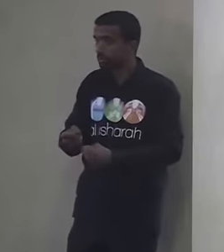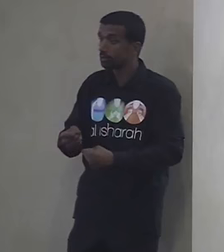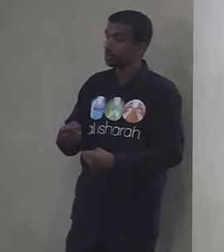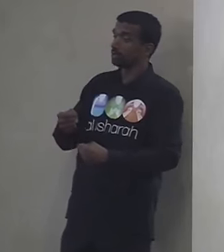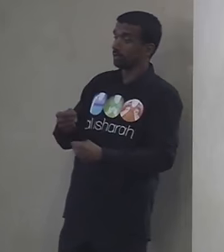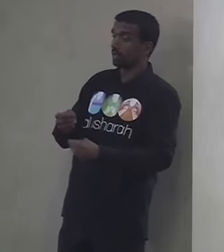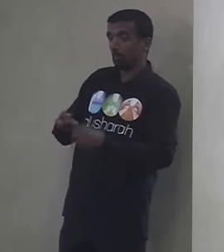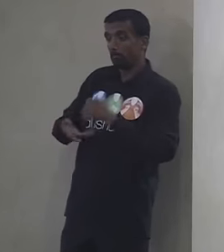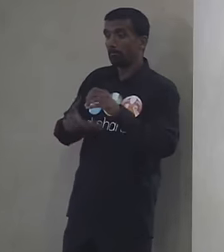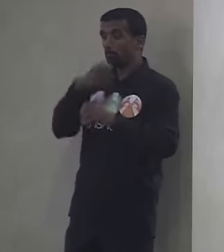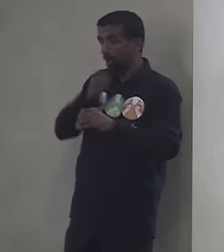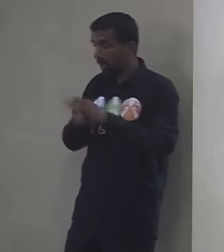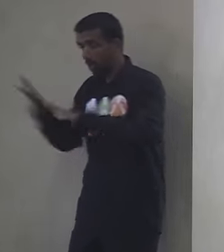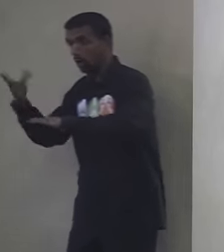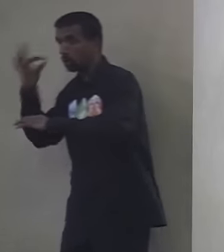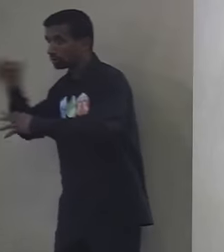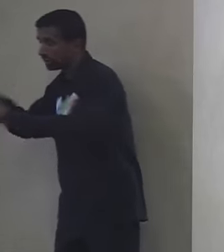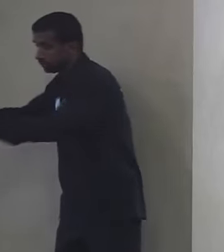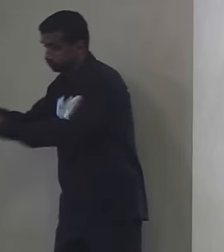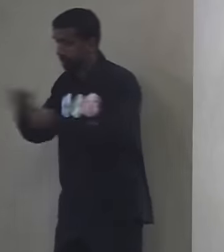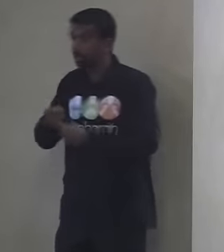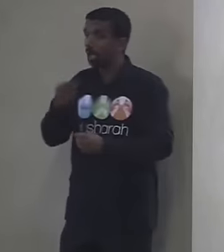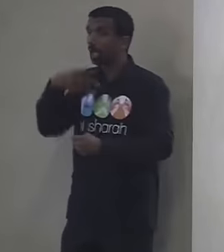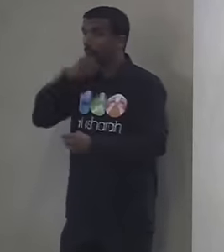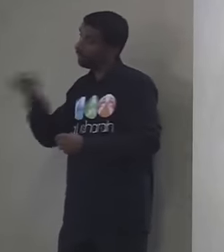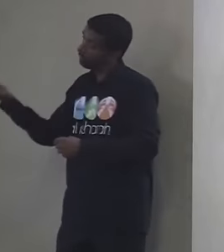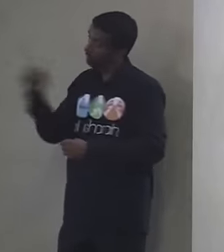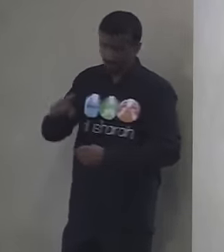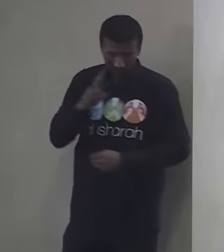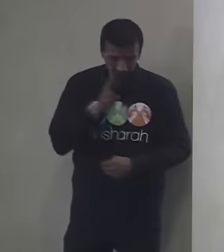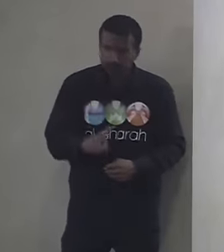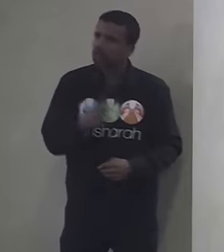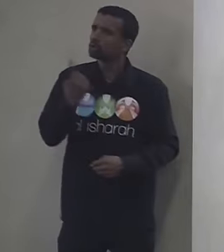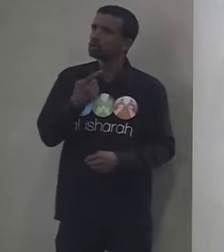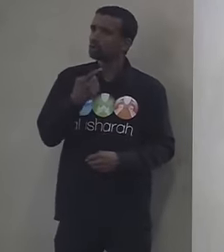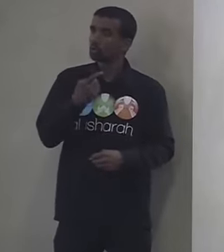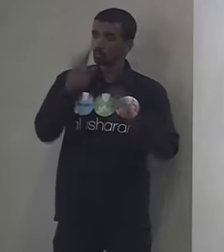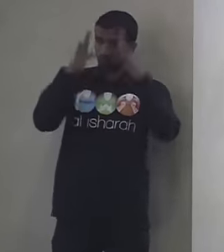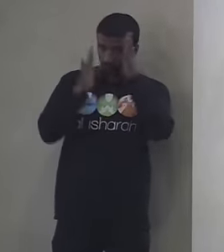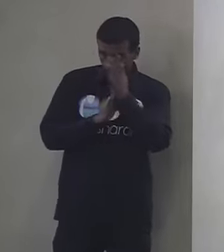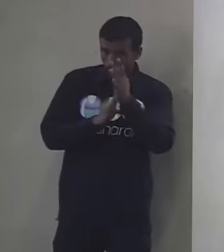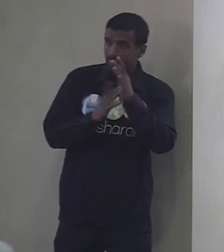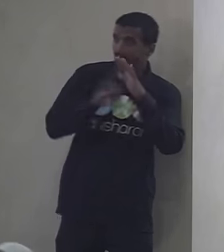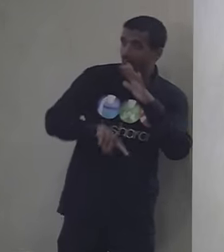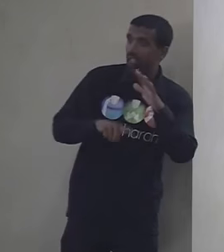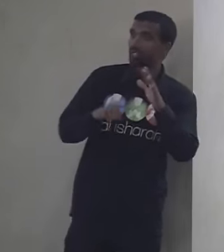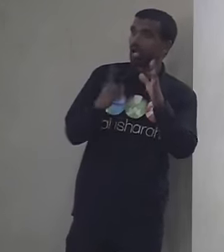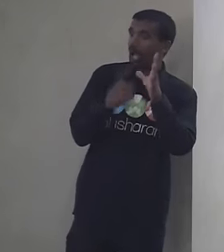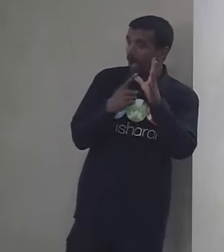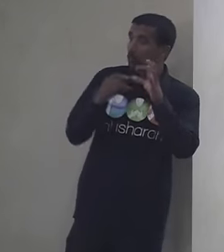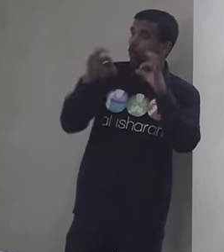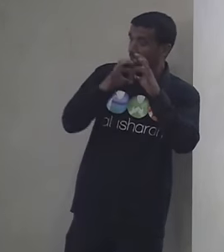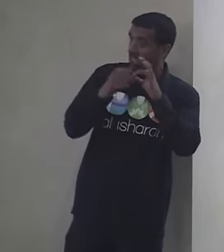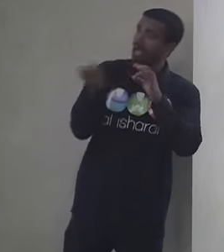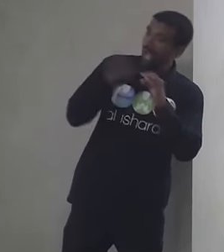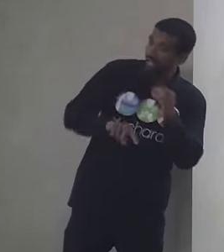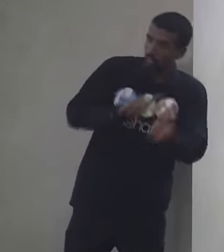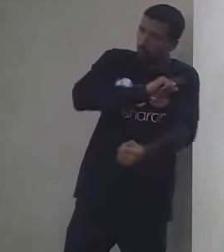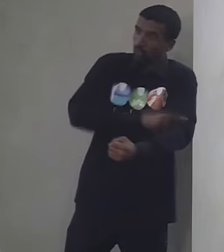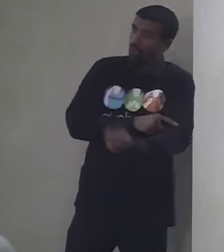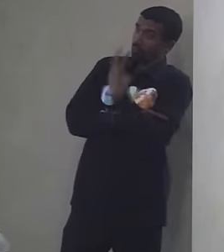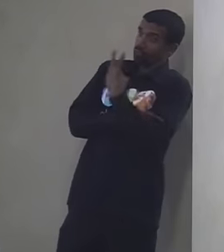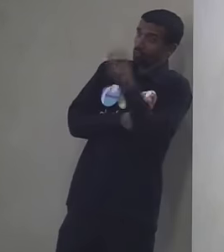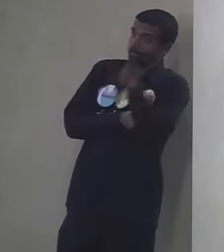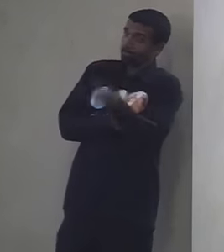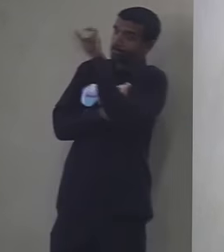there, and he said, وَصَاحِبَيْهِ. He saw both of his companions. ثُمَّ قَالَ الْحَمْدُ لِلَّهِ. This is the first thing that comes out of his mouth. Alhamdulillah.